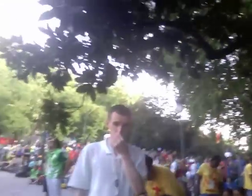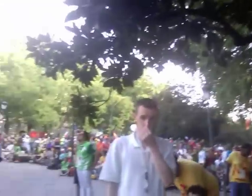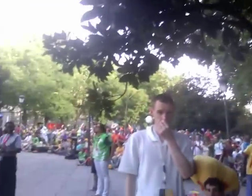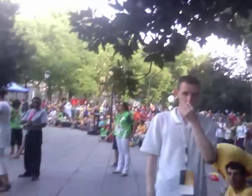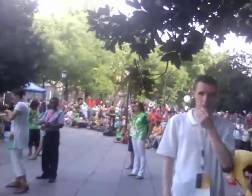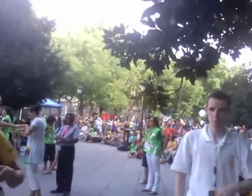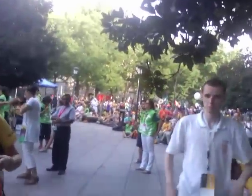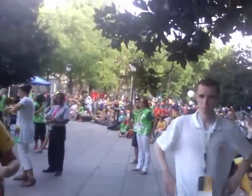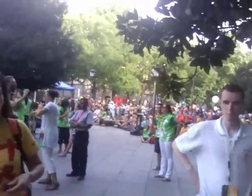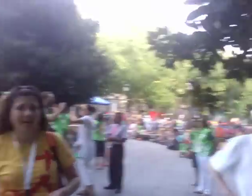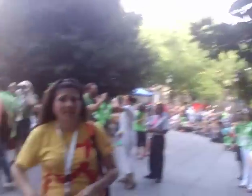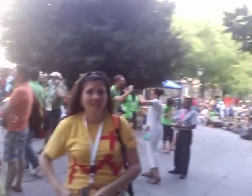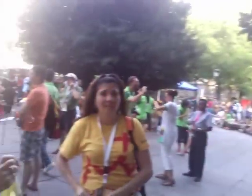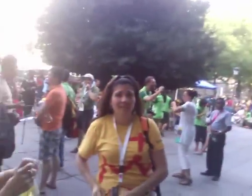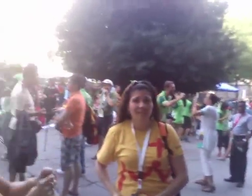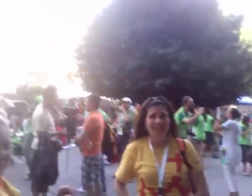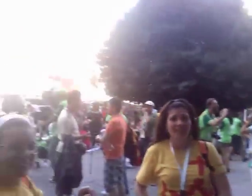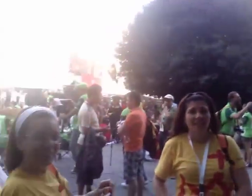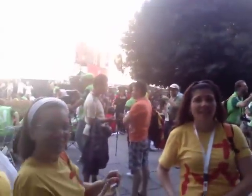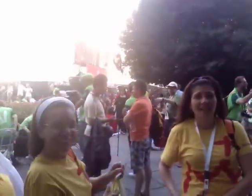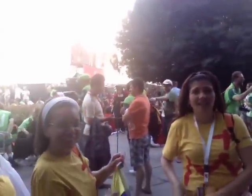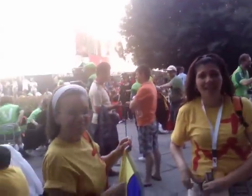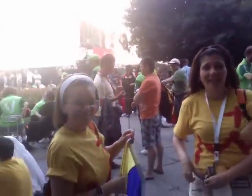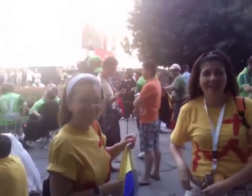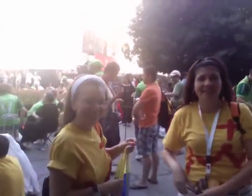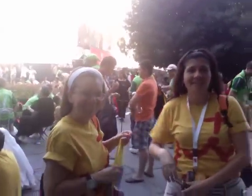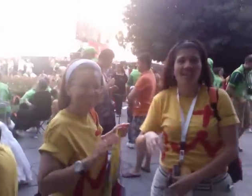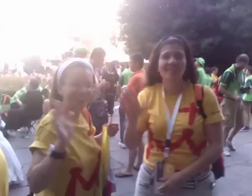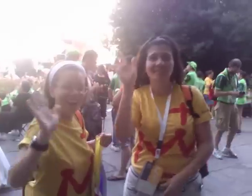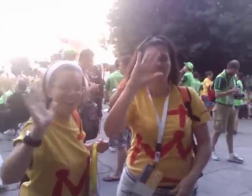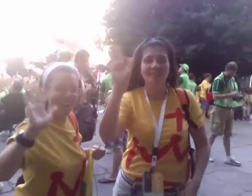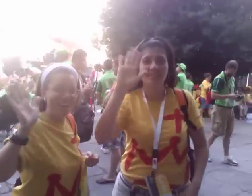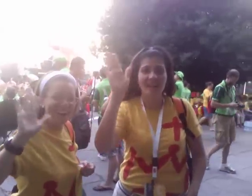La iglesia tiene una necesidad, pues ponerlo al servicio de la iglesia.